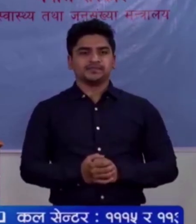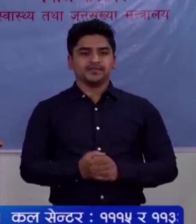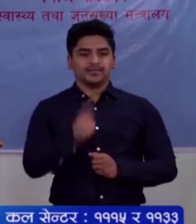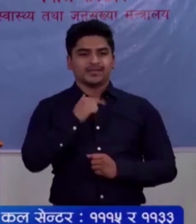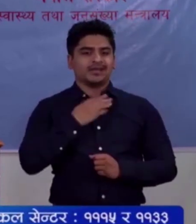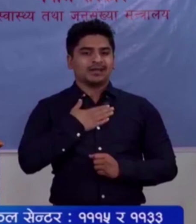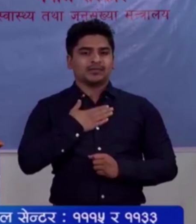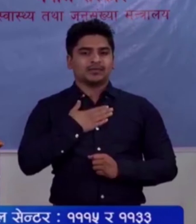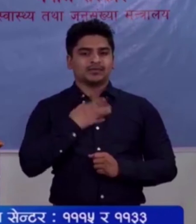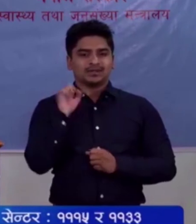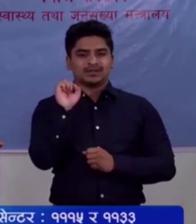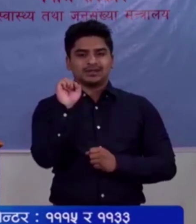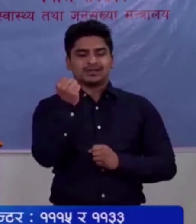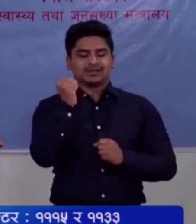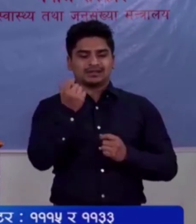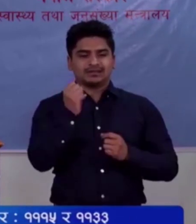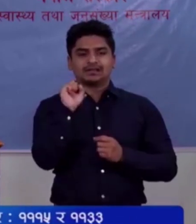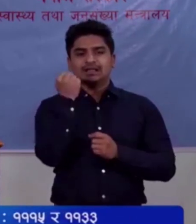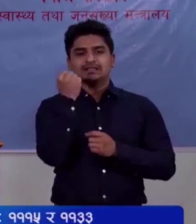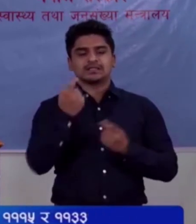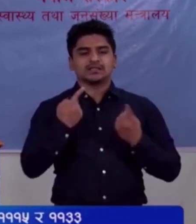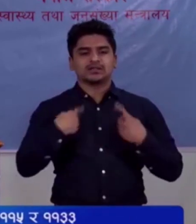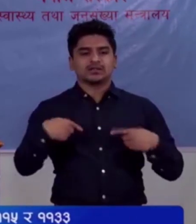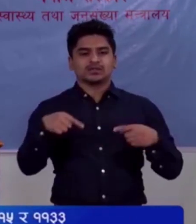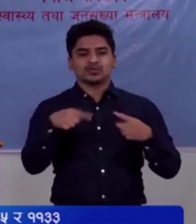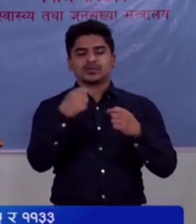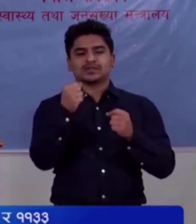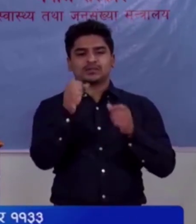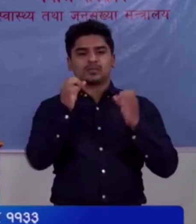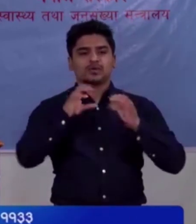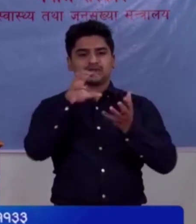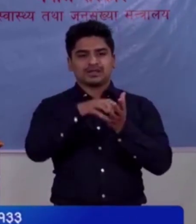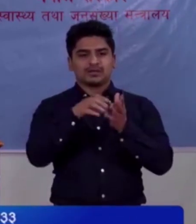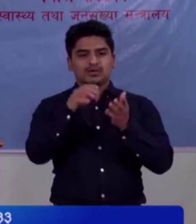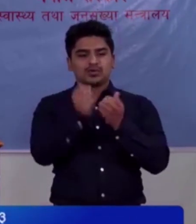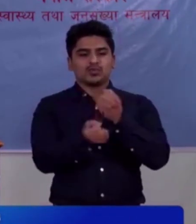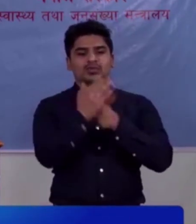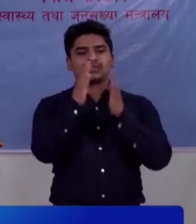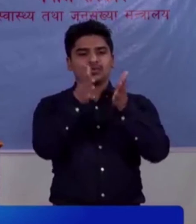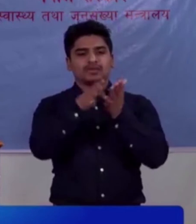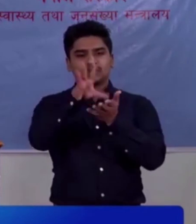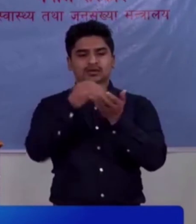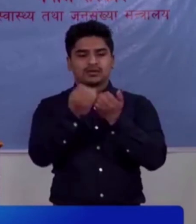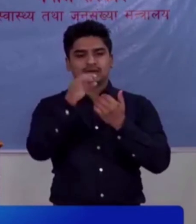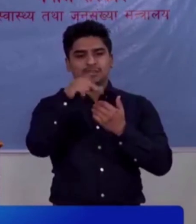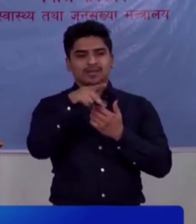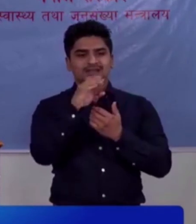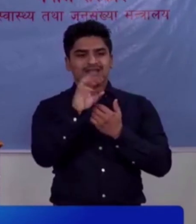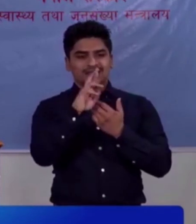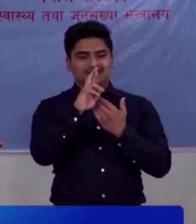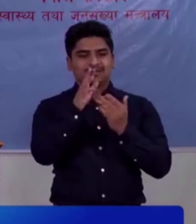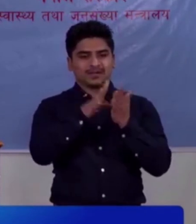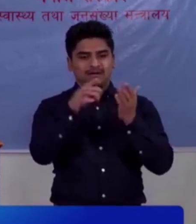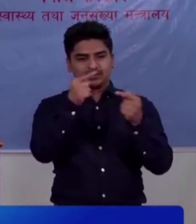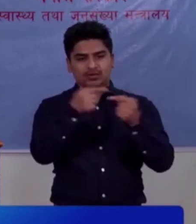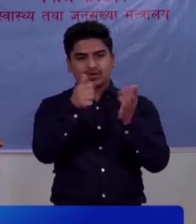हाम्रो राष्ट्रिय जनस्वास्थ्य प्रयोगशालामा उदयपुरबाट सङ्कलन गरिएको पिसिआर विधिबाट गरिएको नमुना